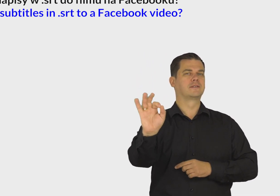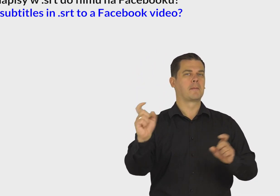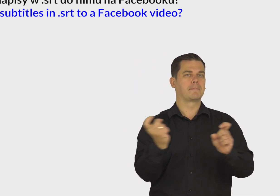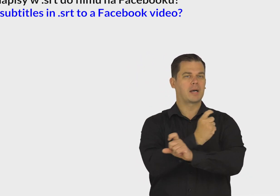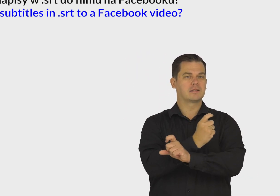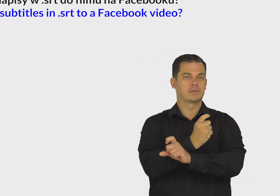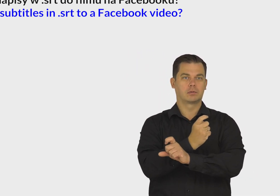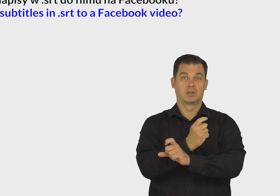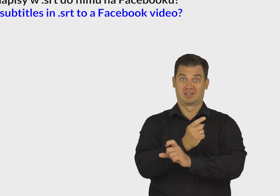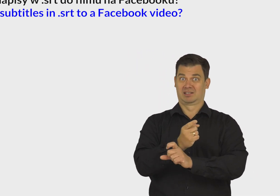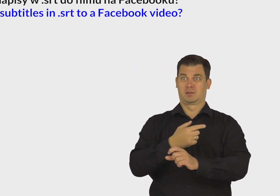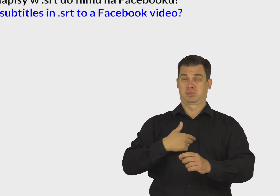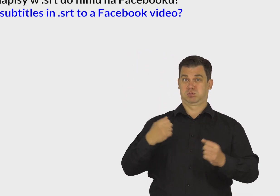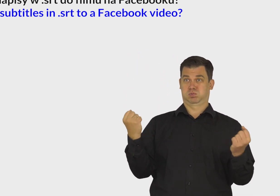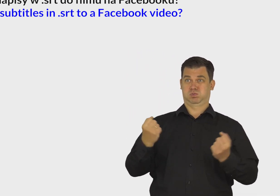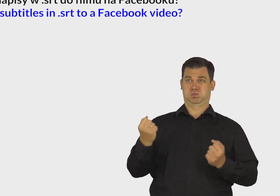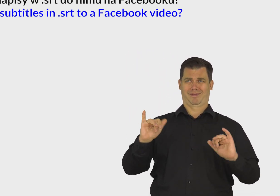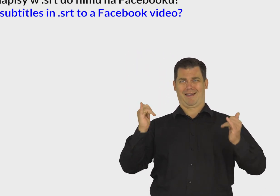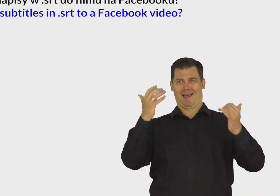Dzięki za oglądanie!